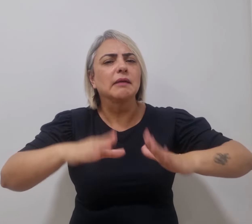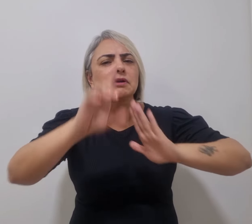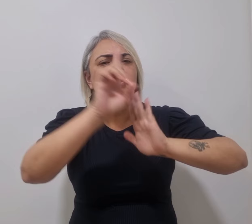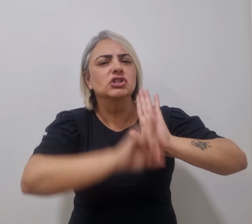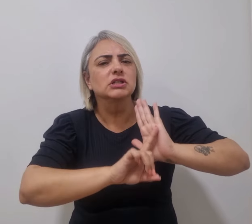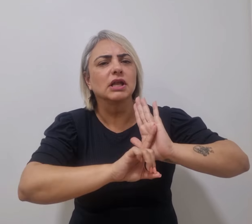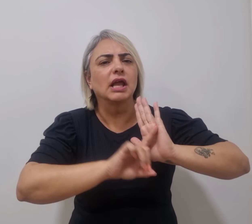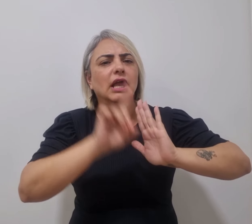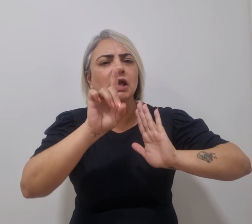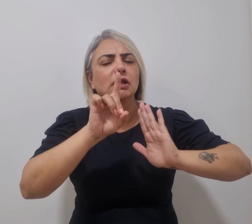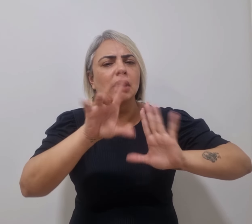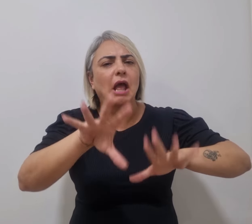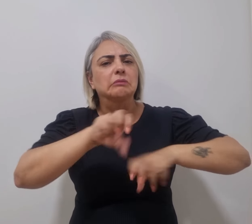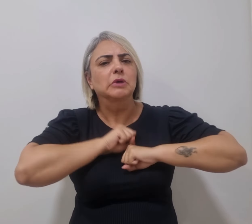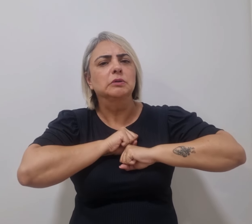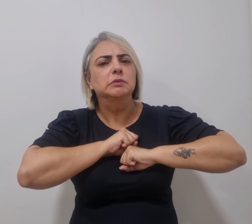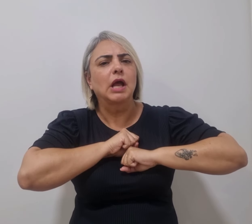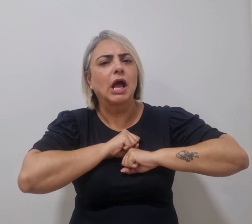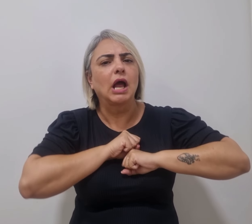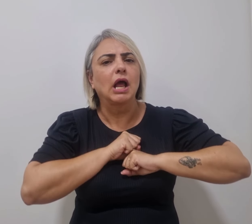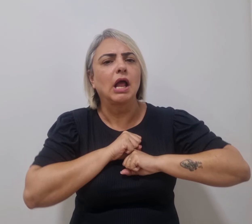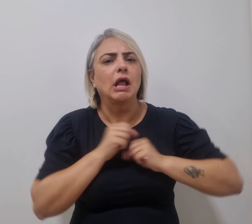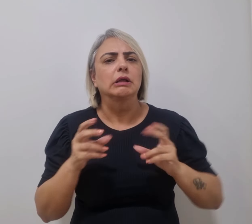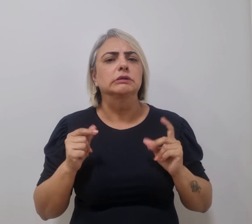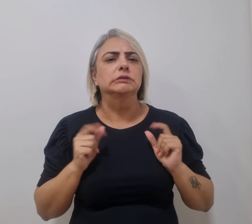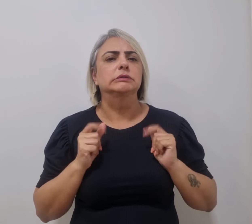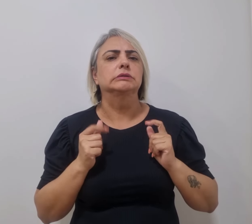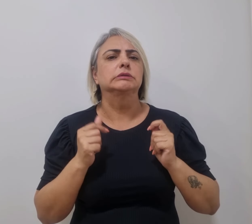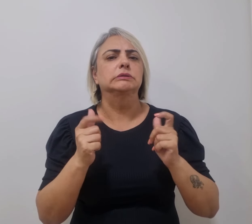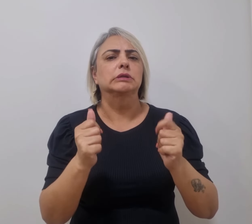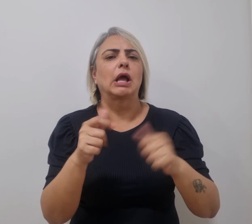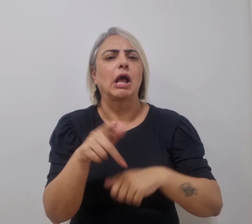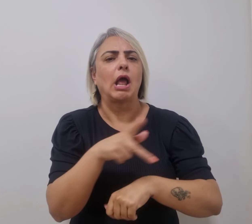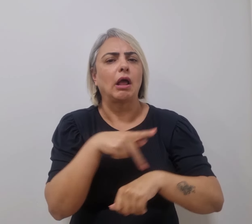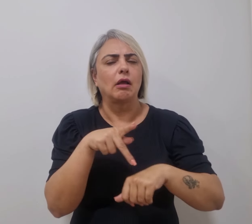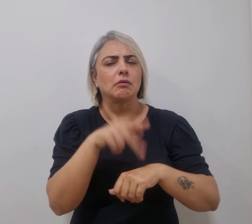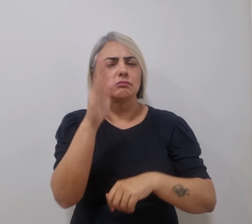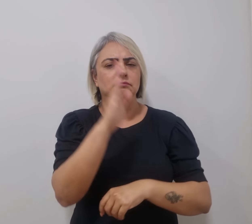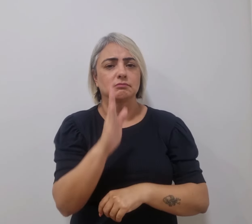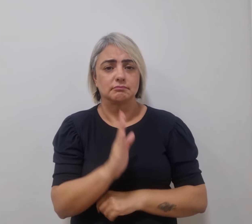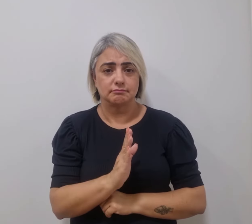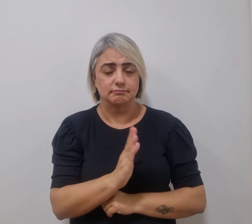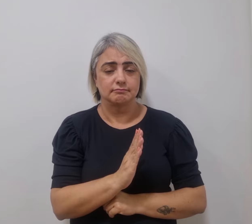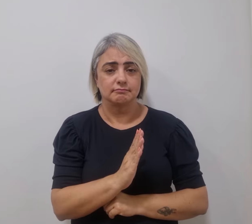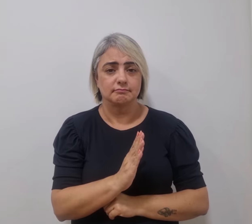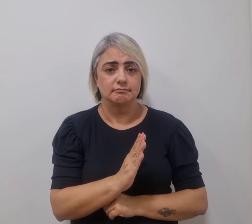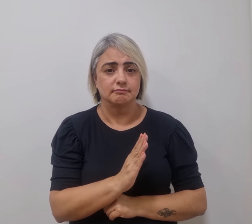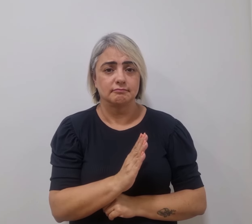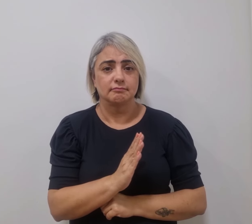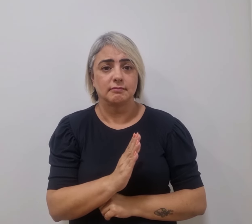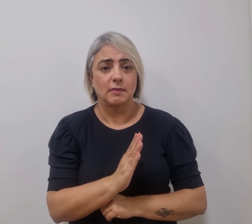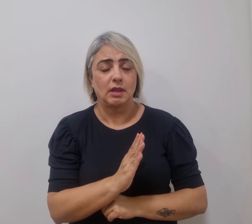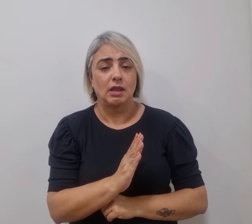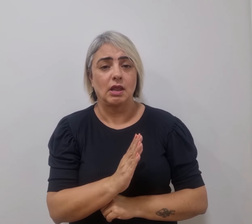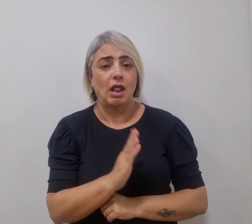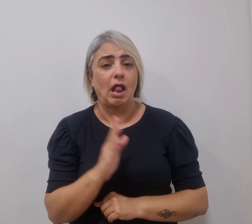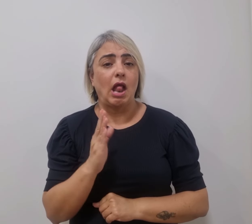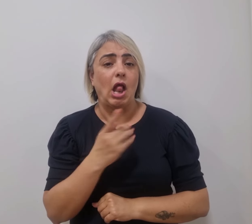e se apropriar das riquezas de nações como o Brasil. Nos últimos meses,